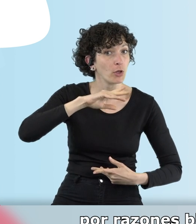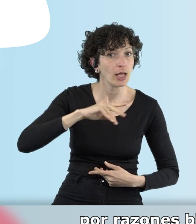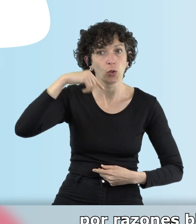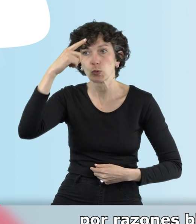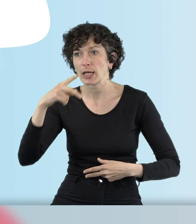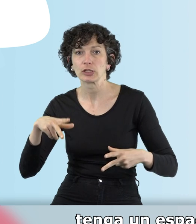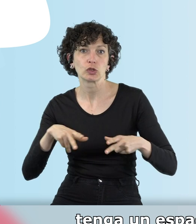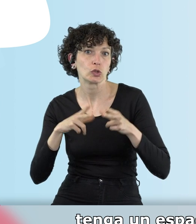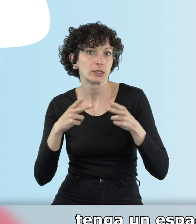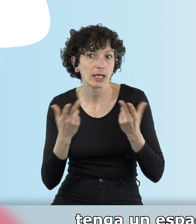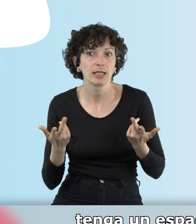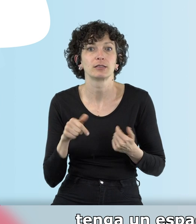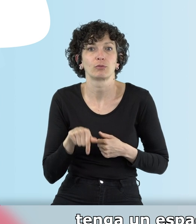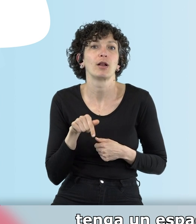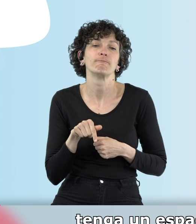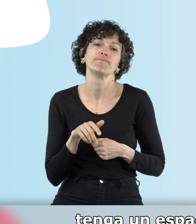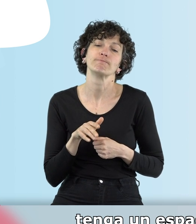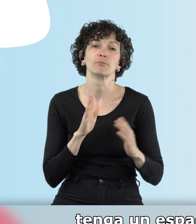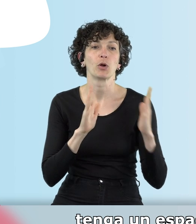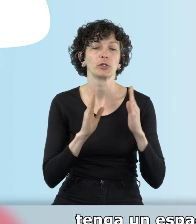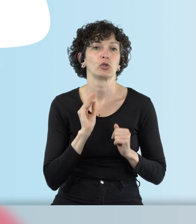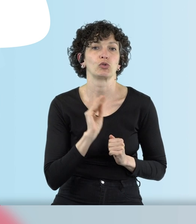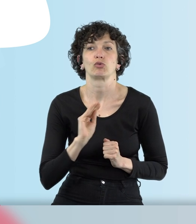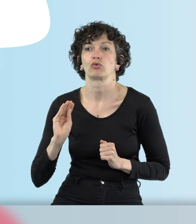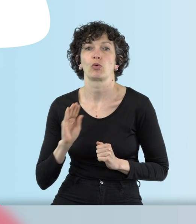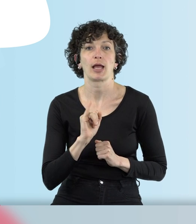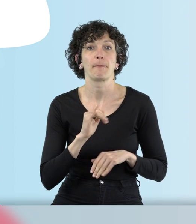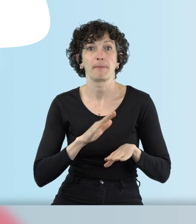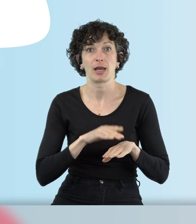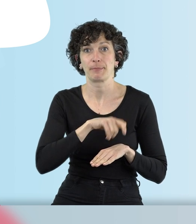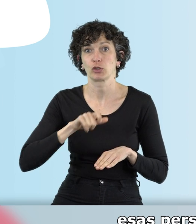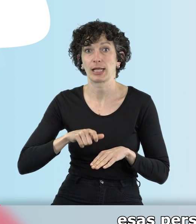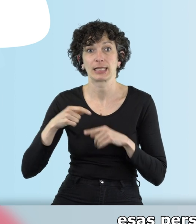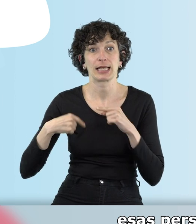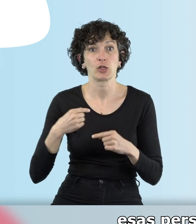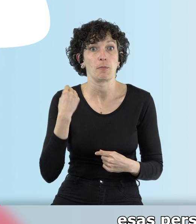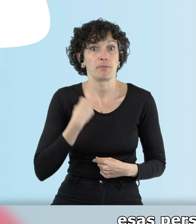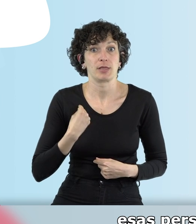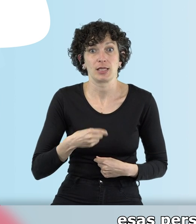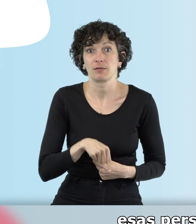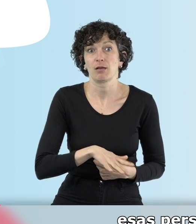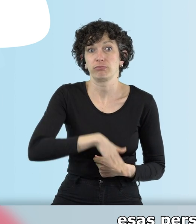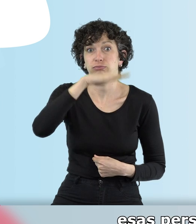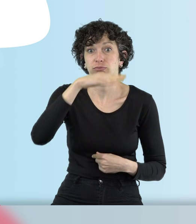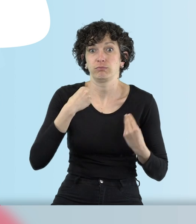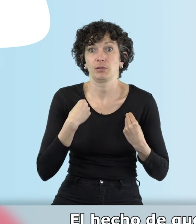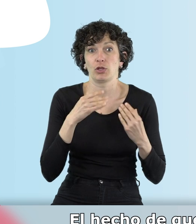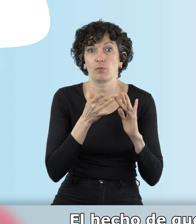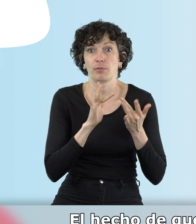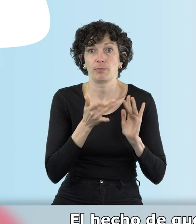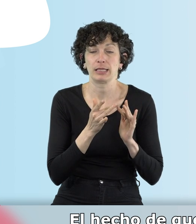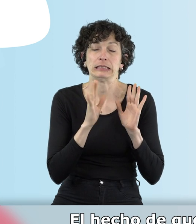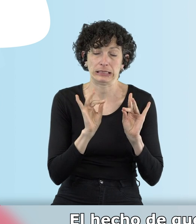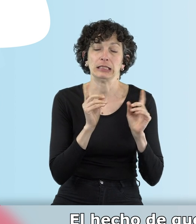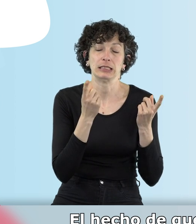culturales, sociales, tenga un espacio propio donde poder interactuar con esa misma generación, esas personas con las que han crecido y vivido. El